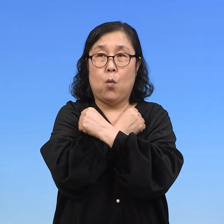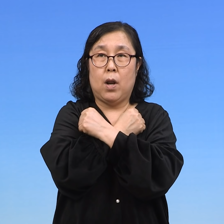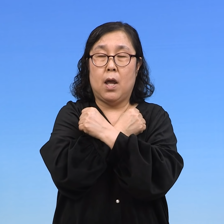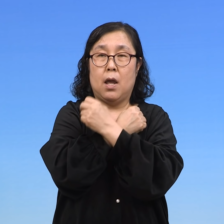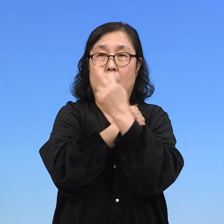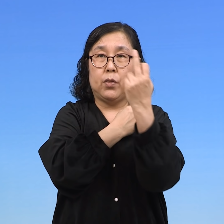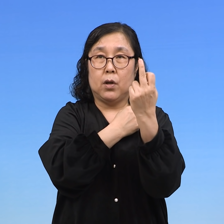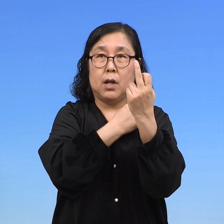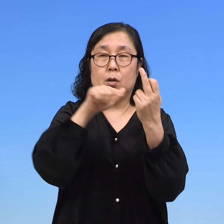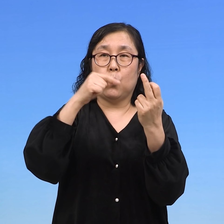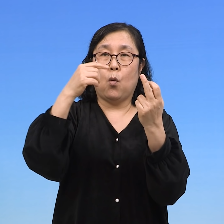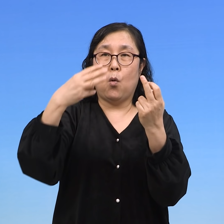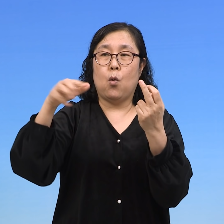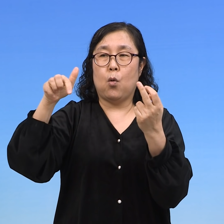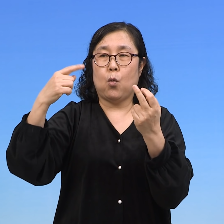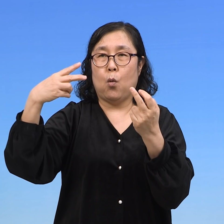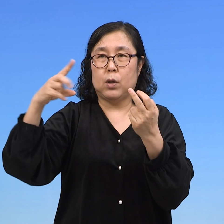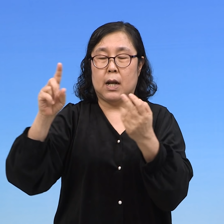보시겠습니까?